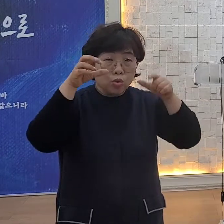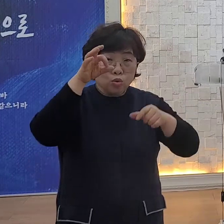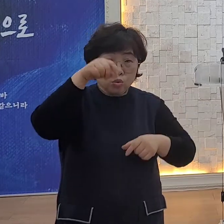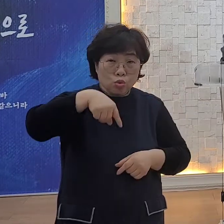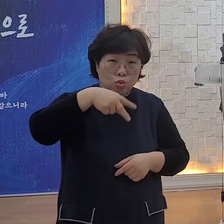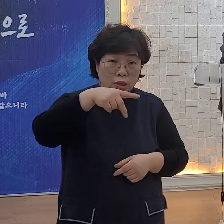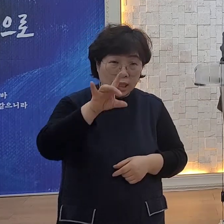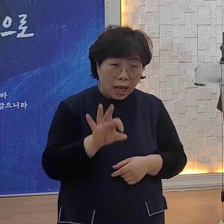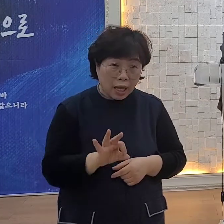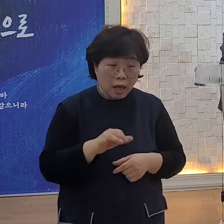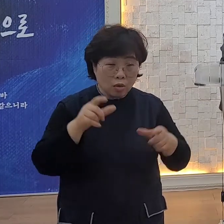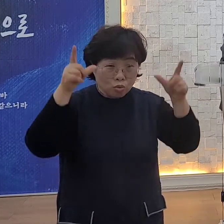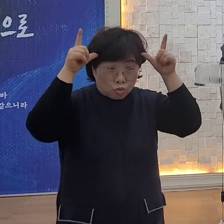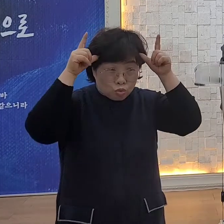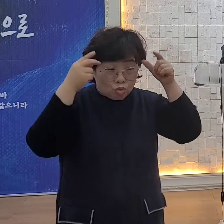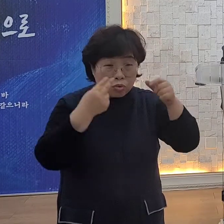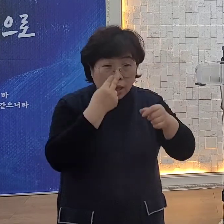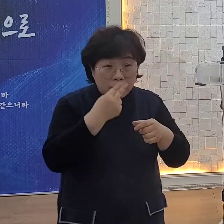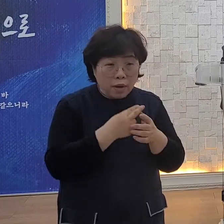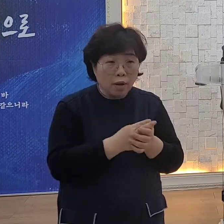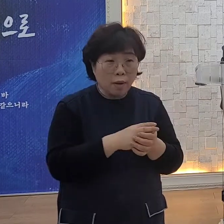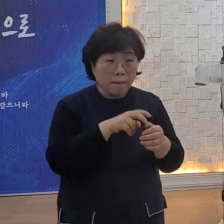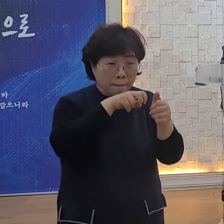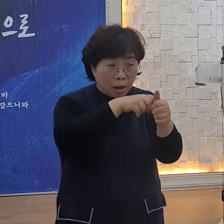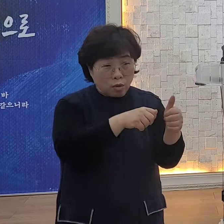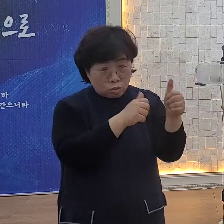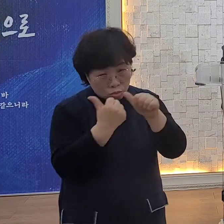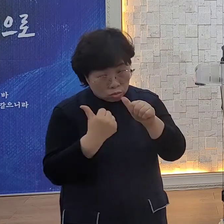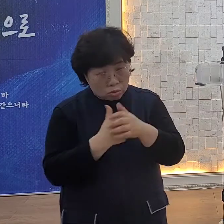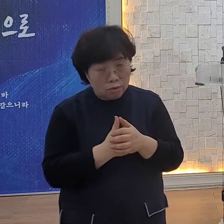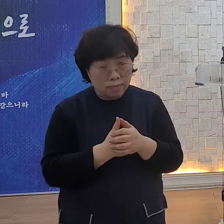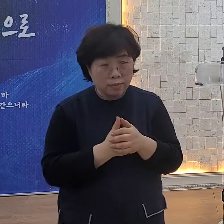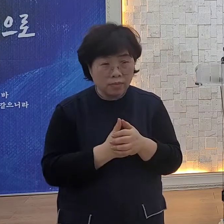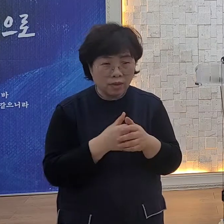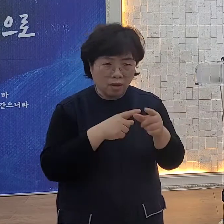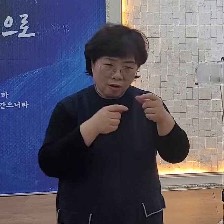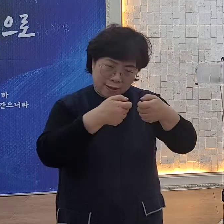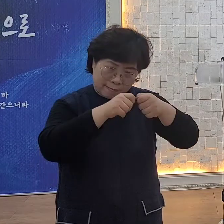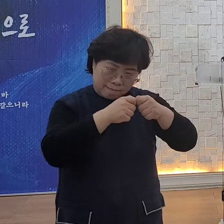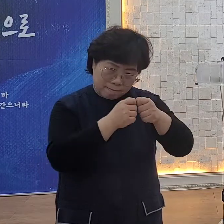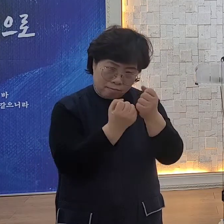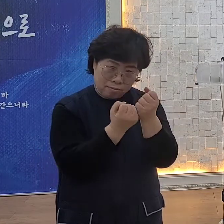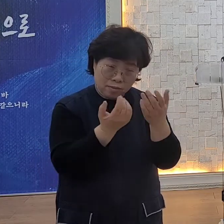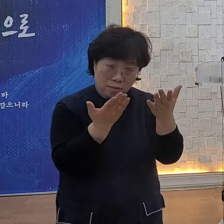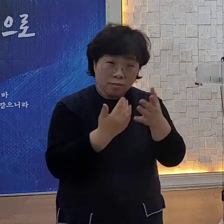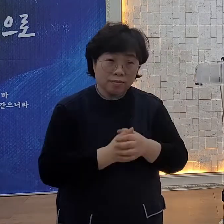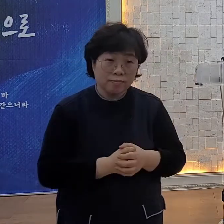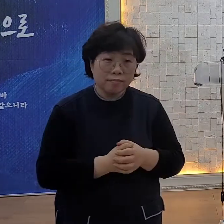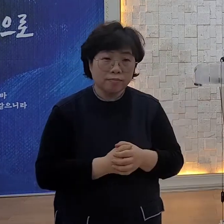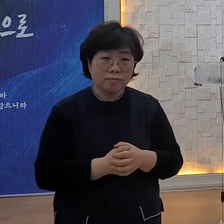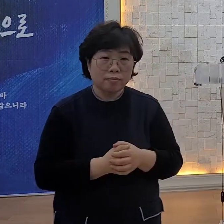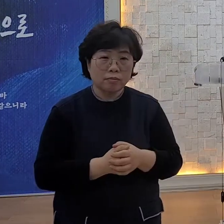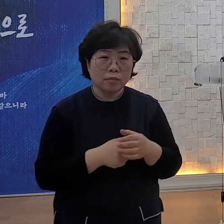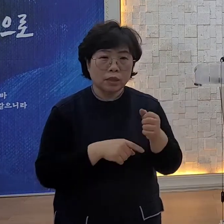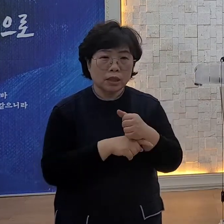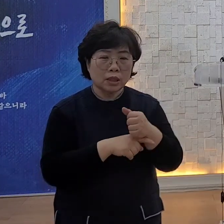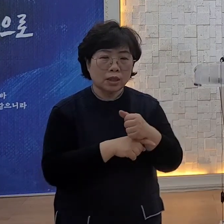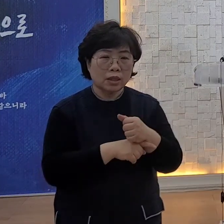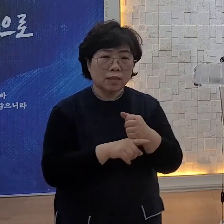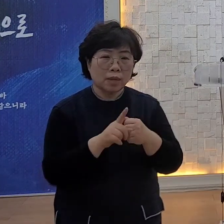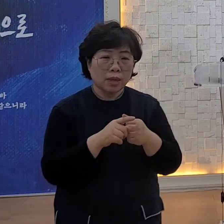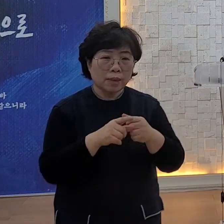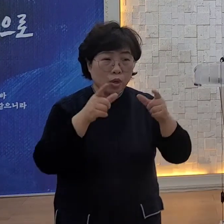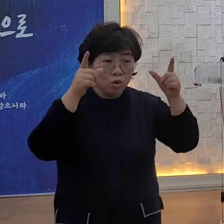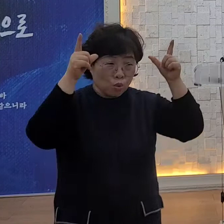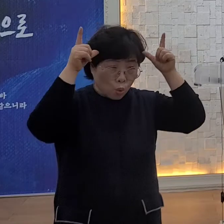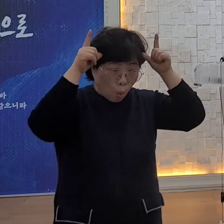우생마사, 소는 살고 말은 죽는다. 이걸 좀 더 말씀드리면 이 무슨 말이냐면,